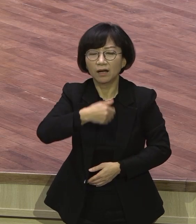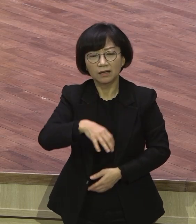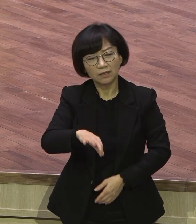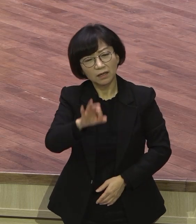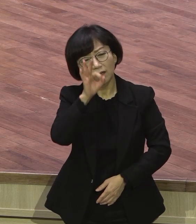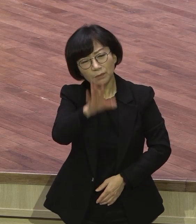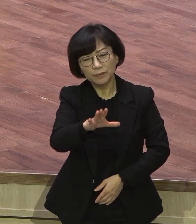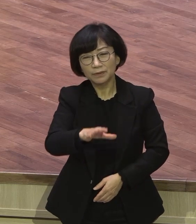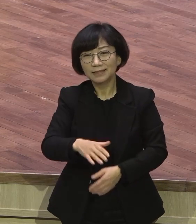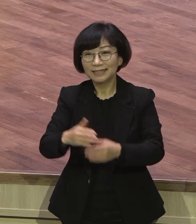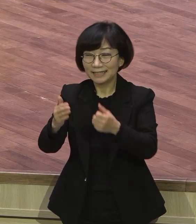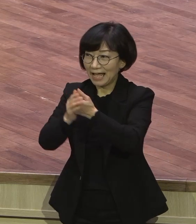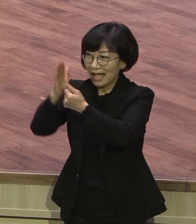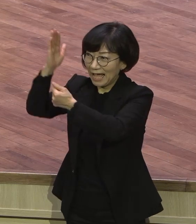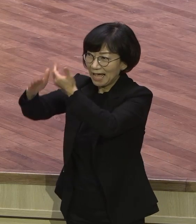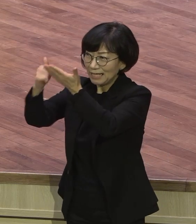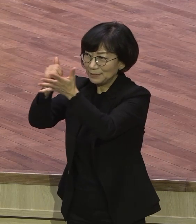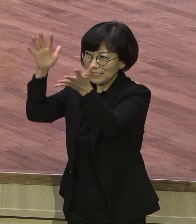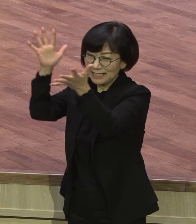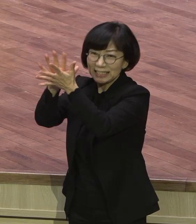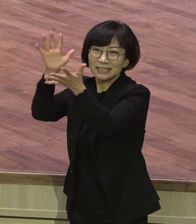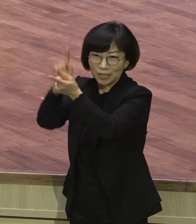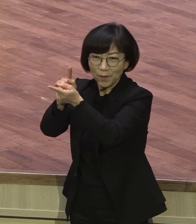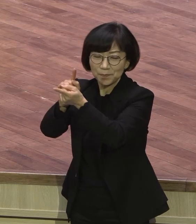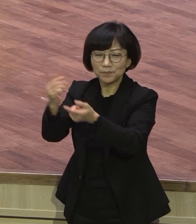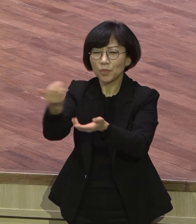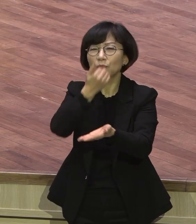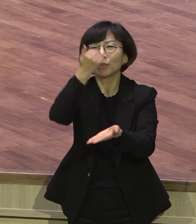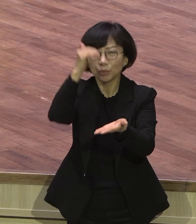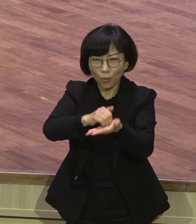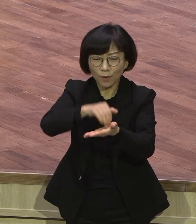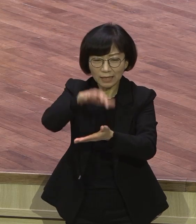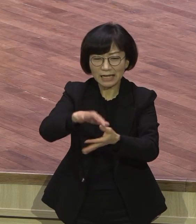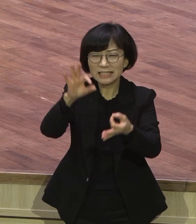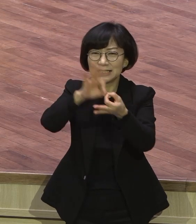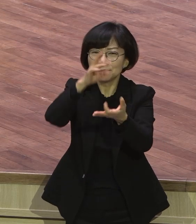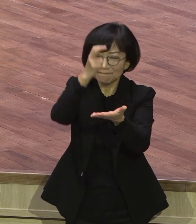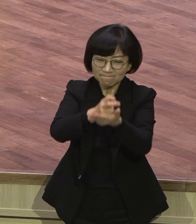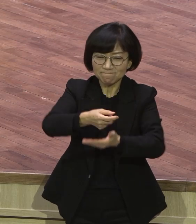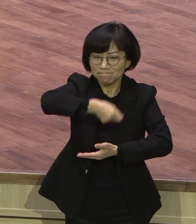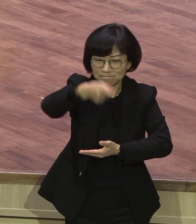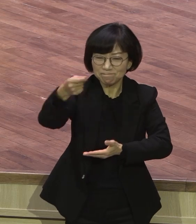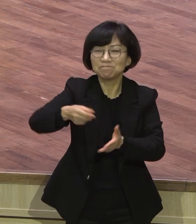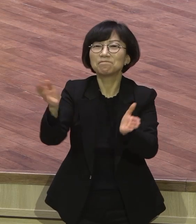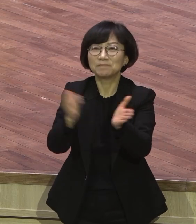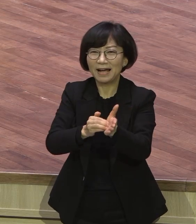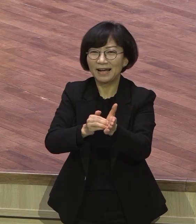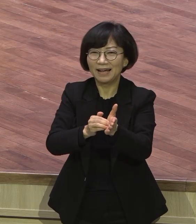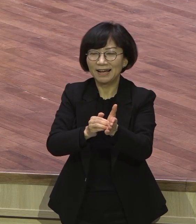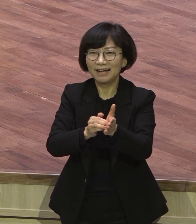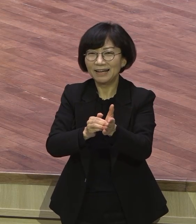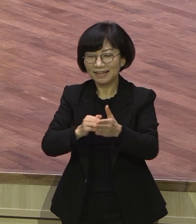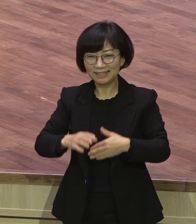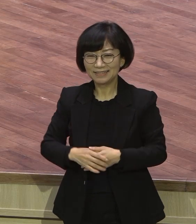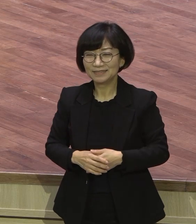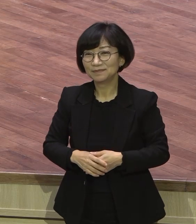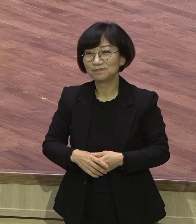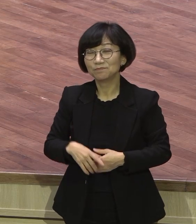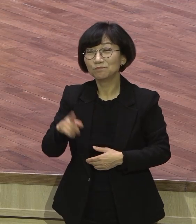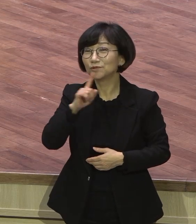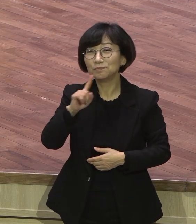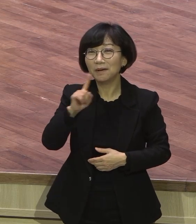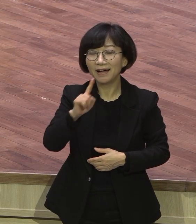돌에다 신이 십개 명을 서셨다 라고 말씀하셨습니다 재미있는 해석인데 무슨 뜻입니까